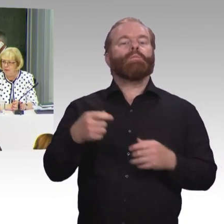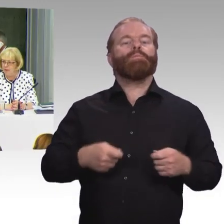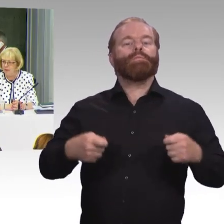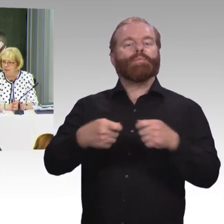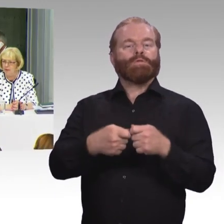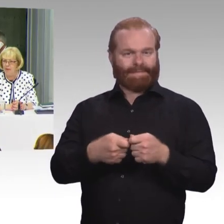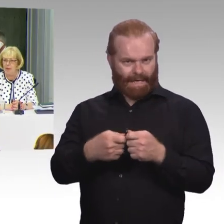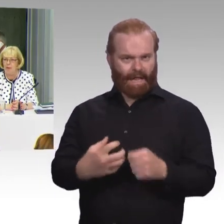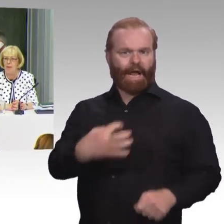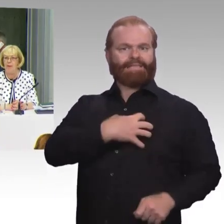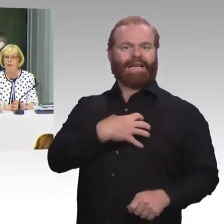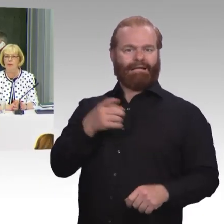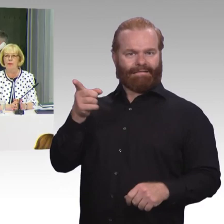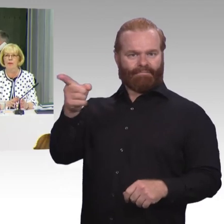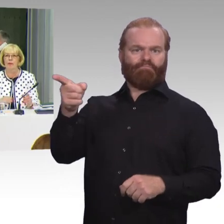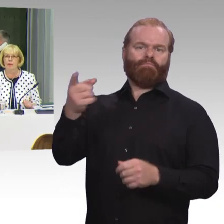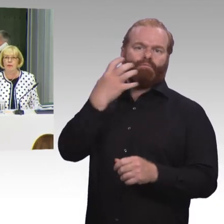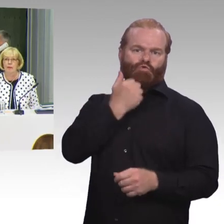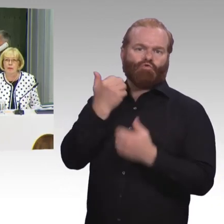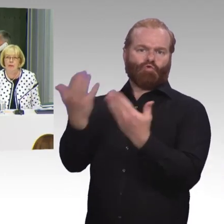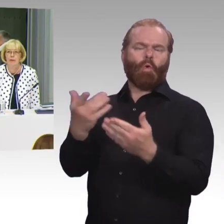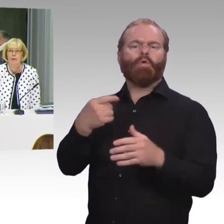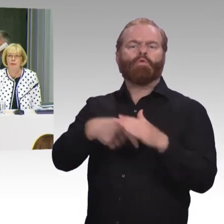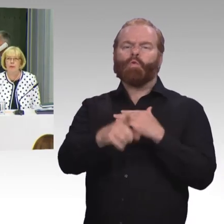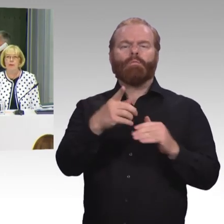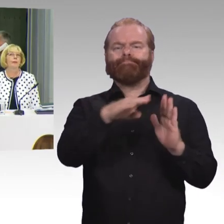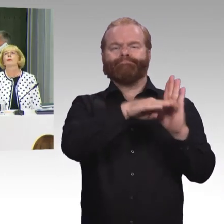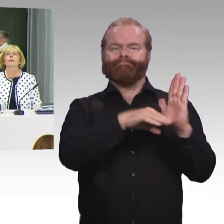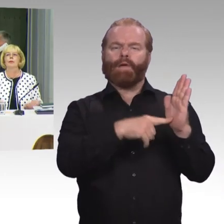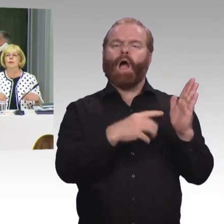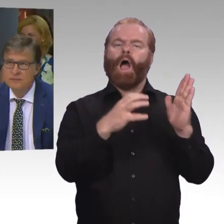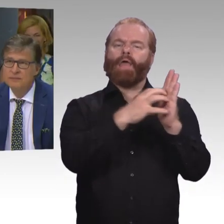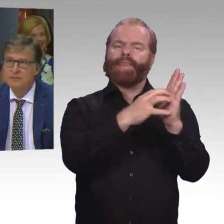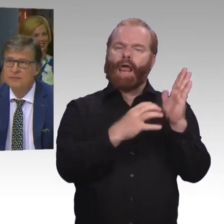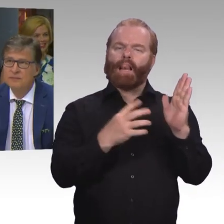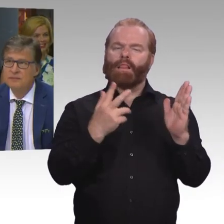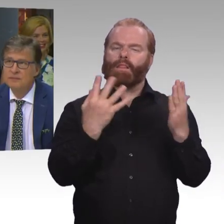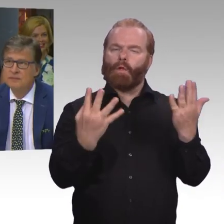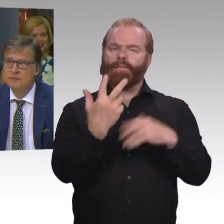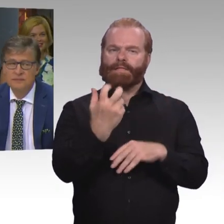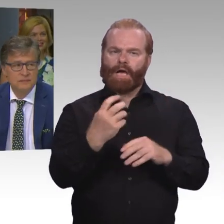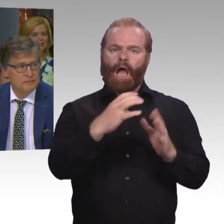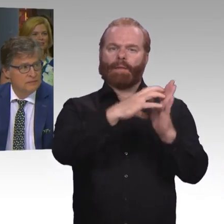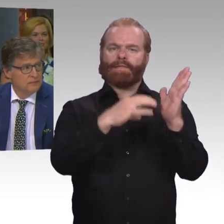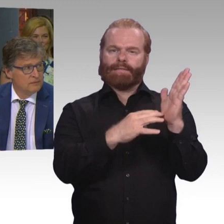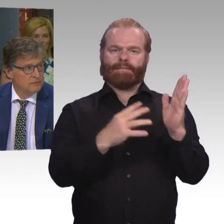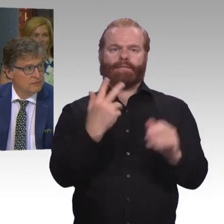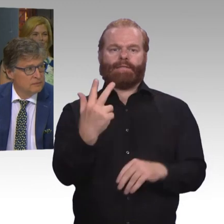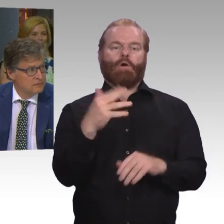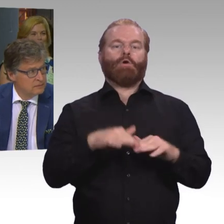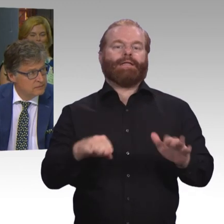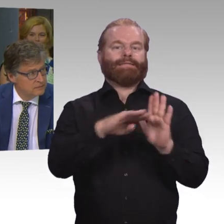können heute nicht in unserem Plenarsaal tagen, da in dieser sitzungsfreien Zeit dort notwendige